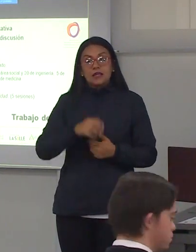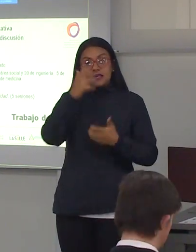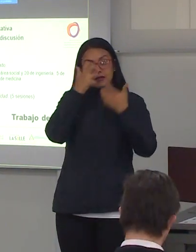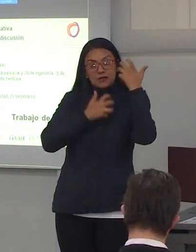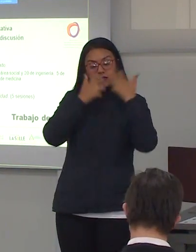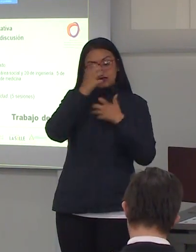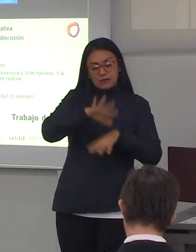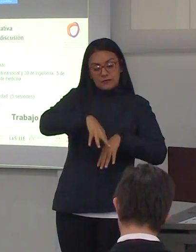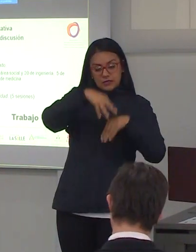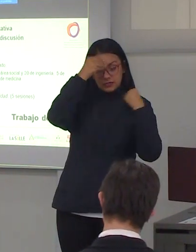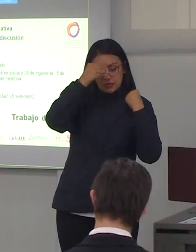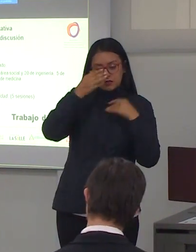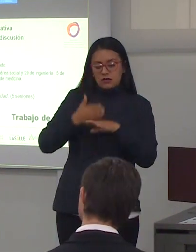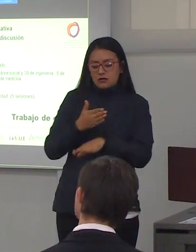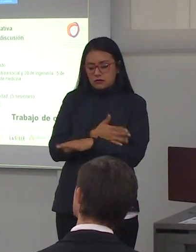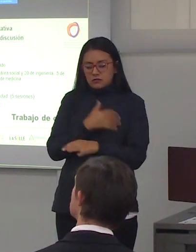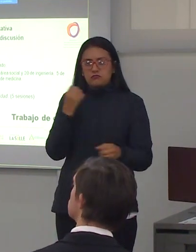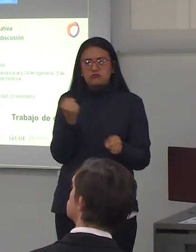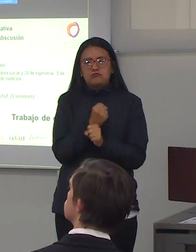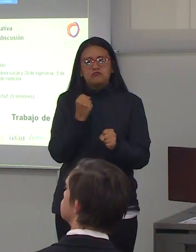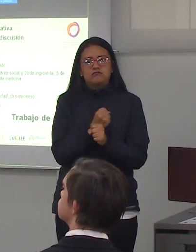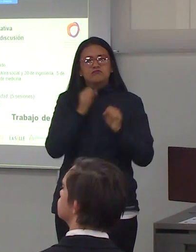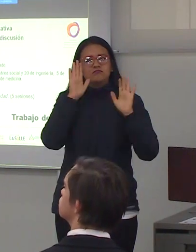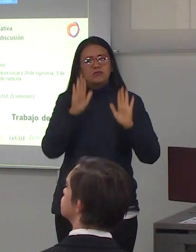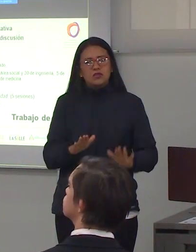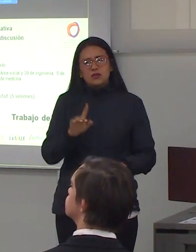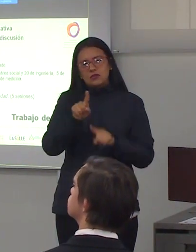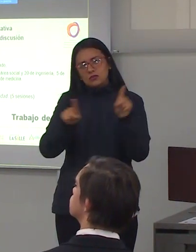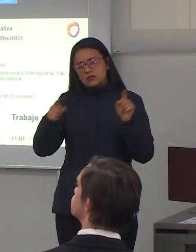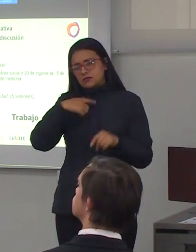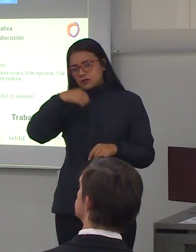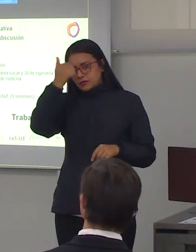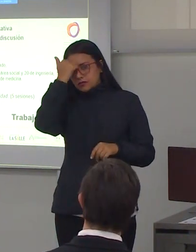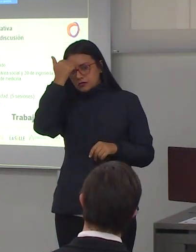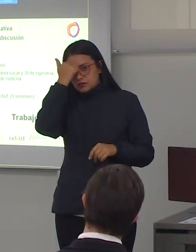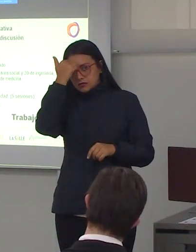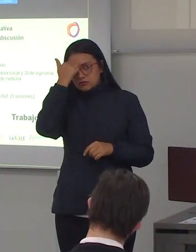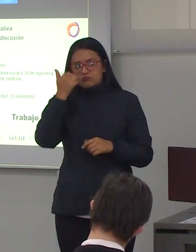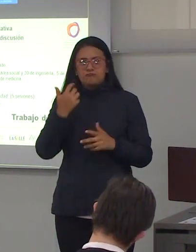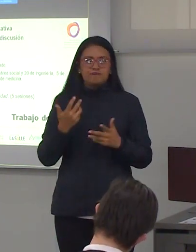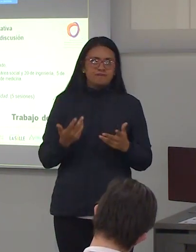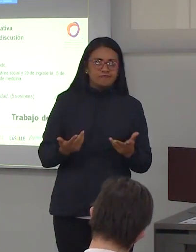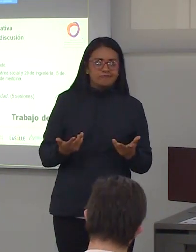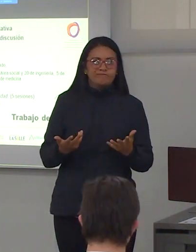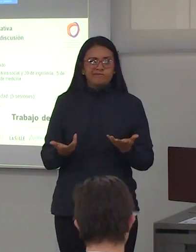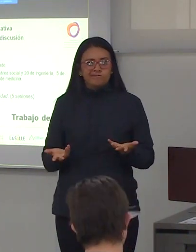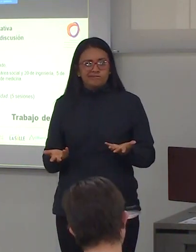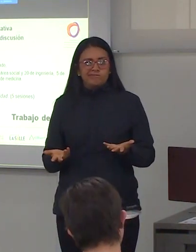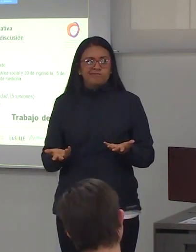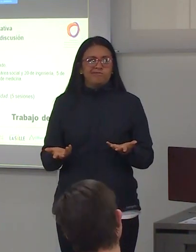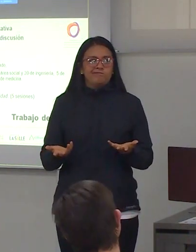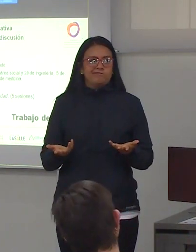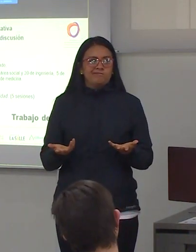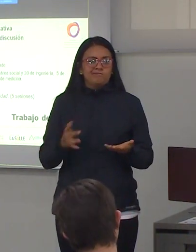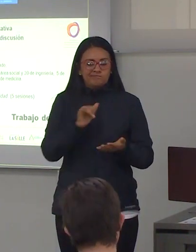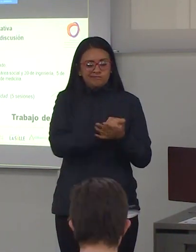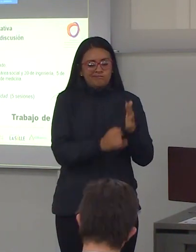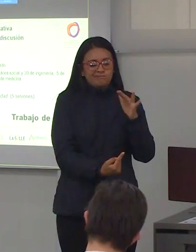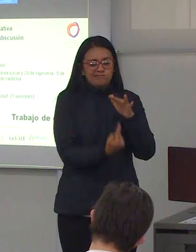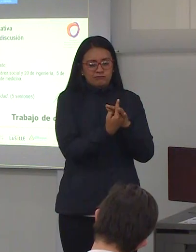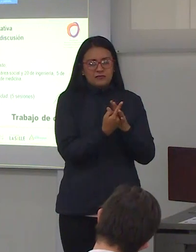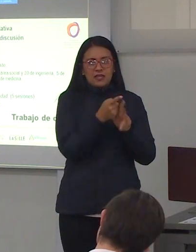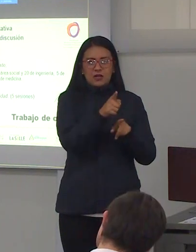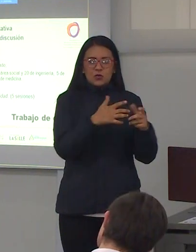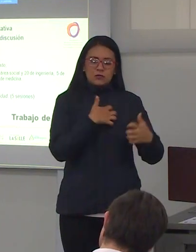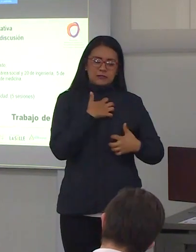aprendizaje, hicimos un trabajo con docentes, digamos, como a raíz de una serie